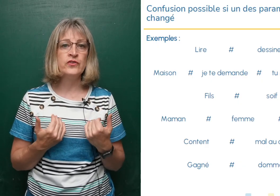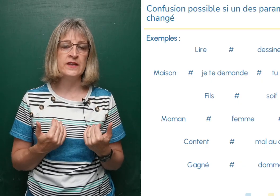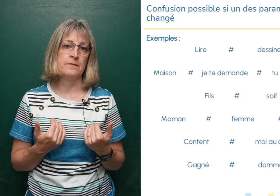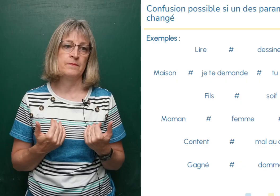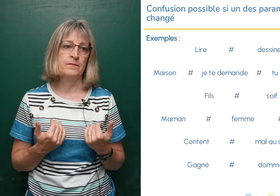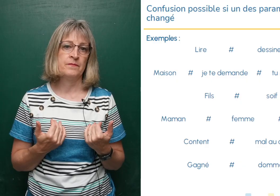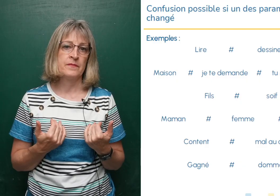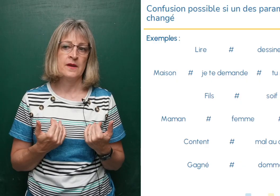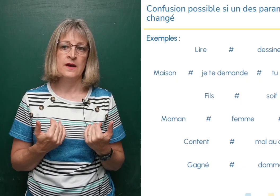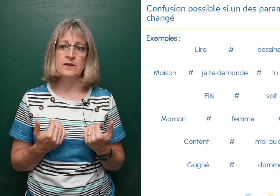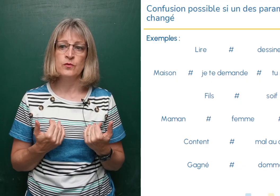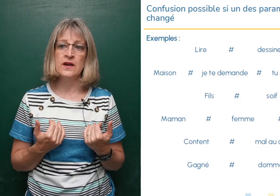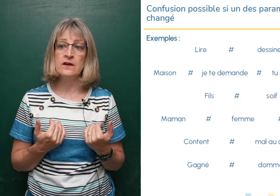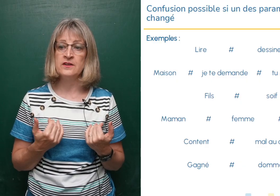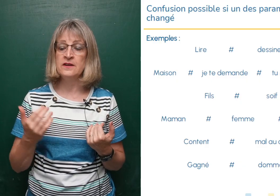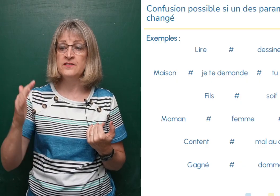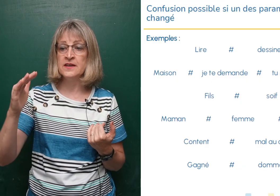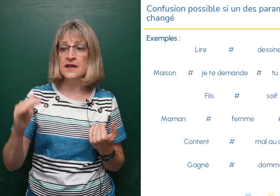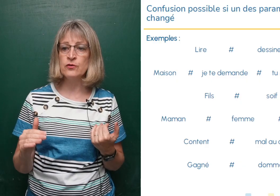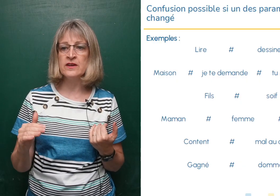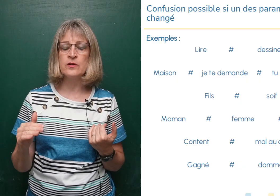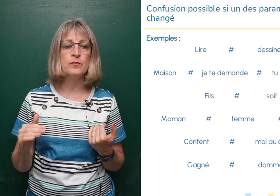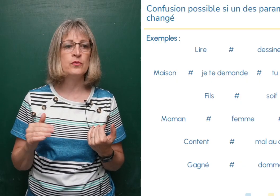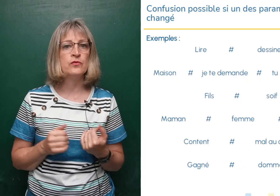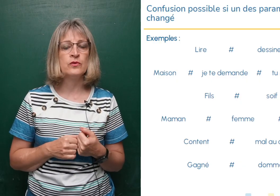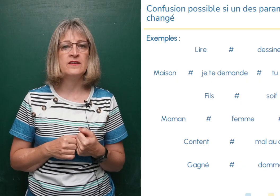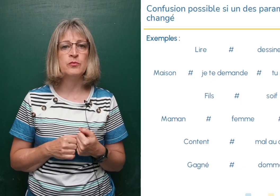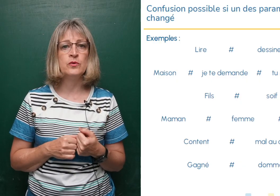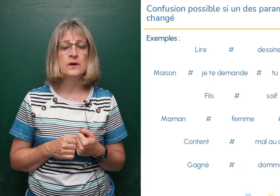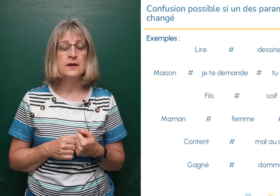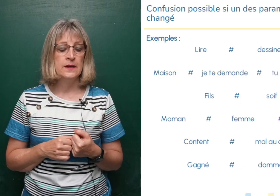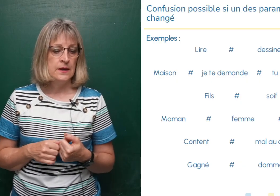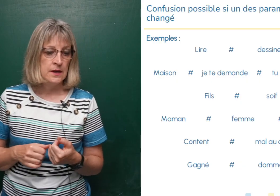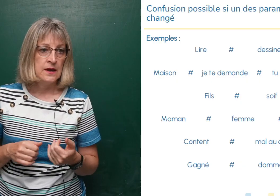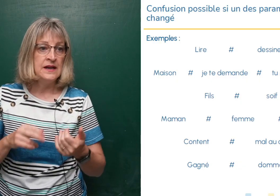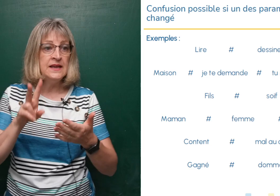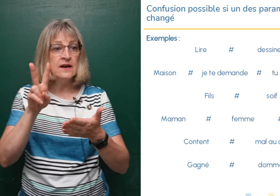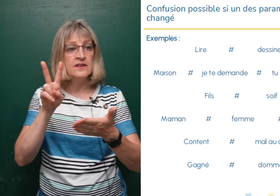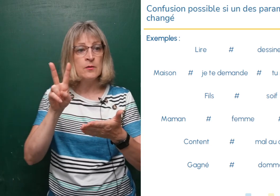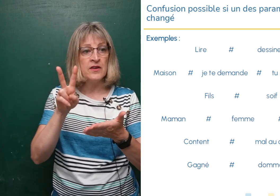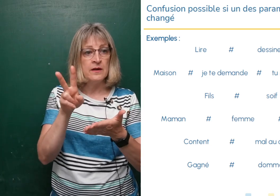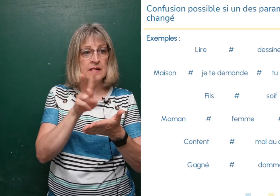signe, hein. Donc là, j'ai listé quelques exemples sur la diapo. Lire, c'est comme ça,